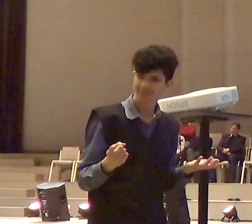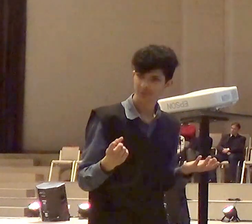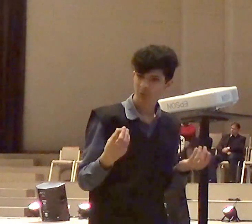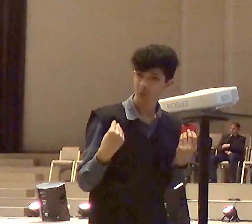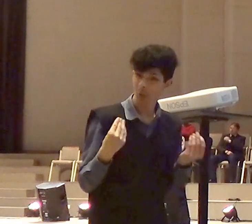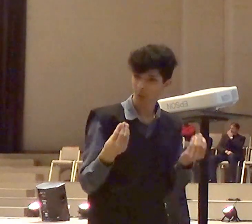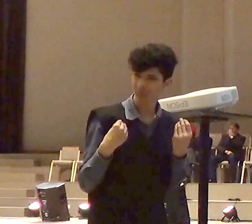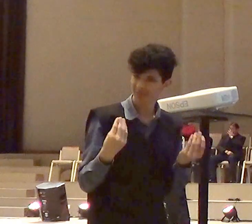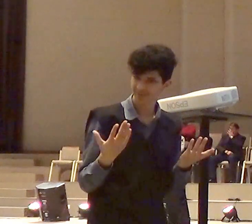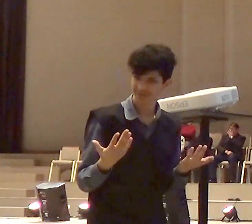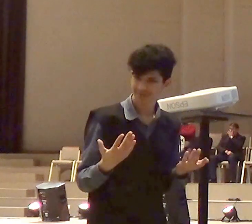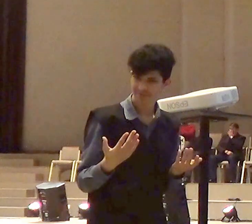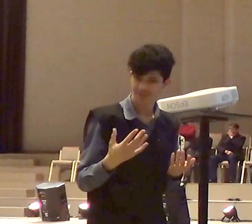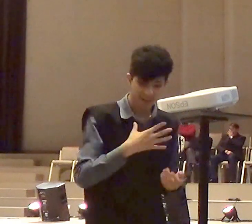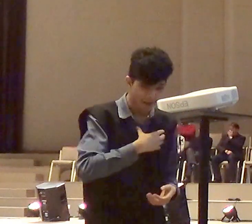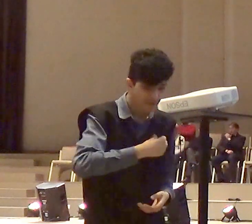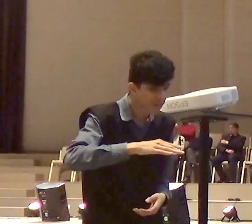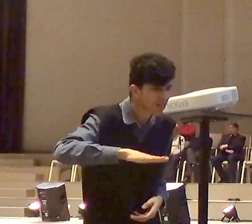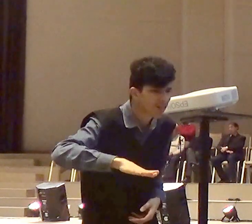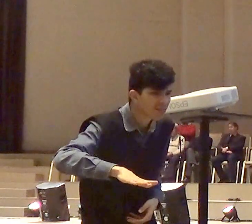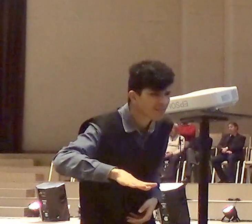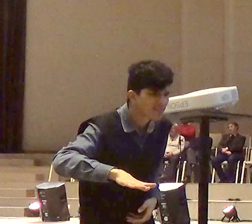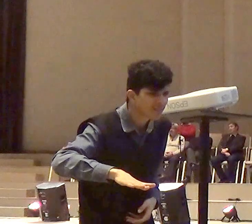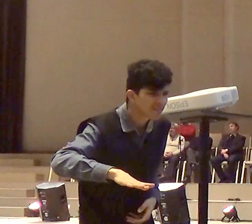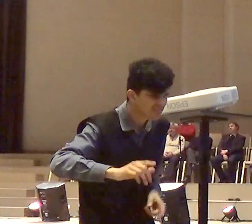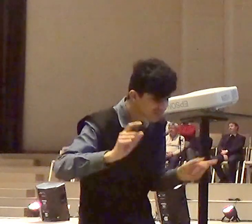a gente não tem estrutura para isso